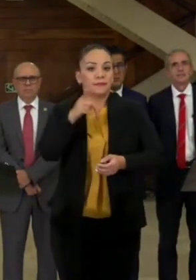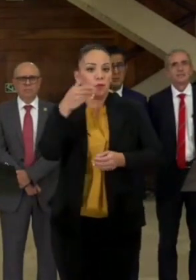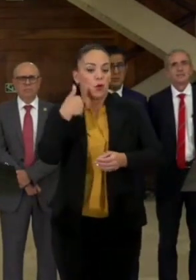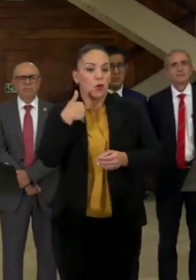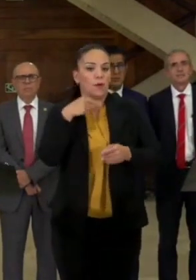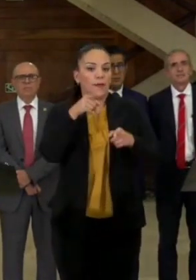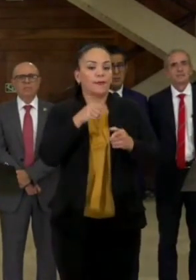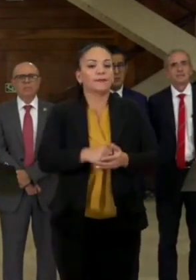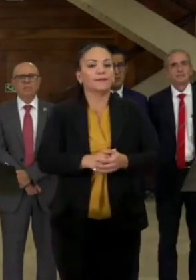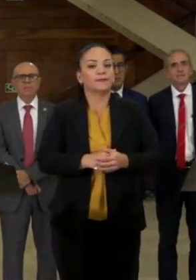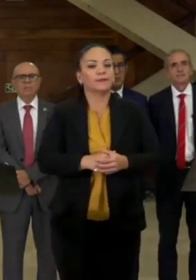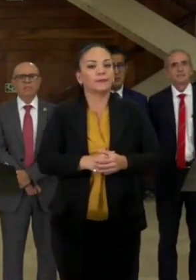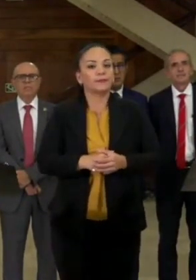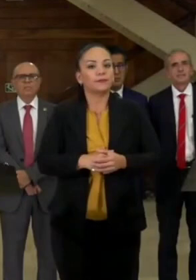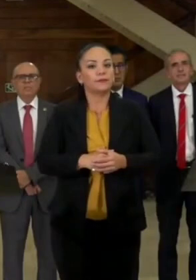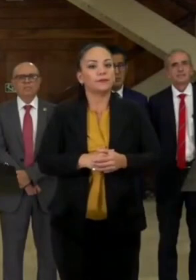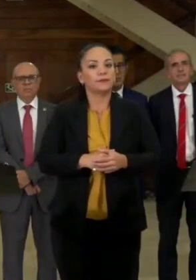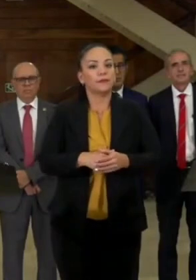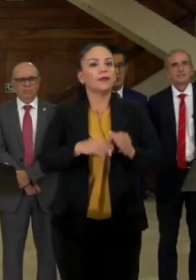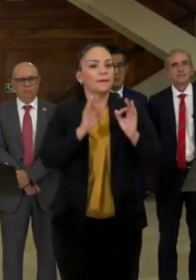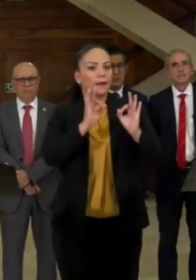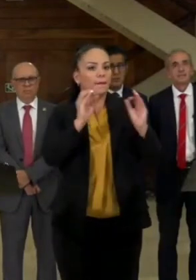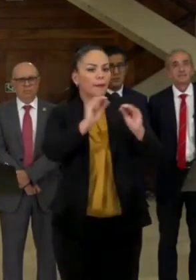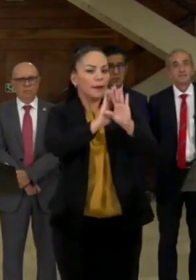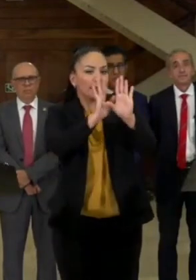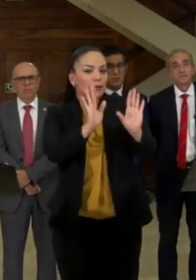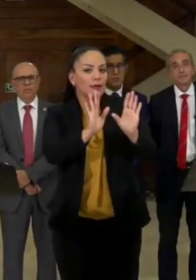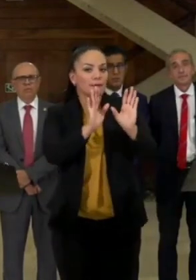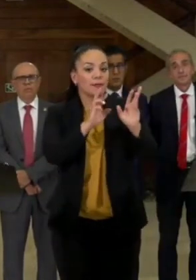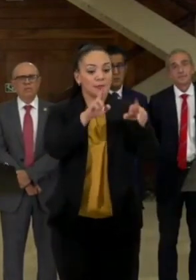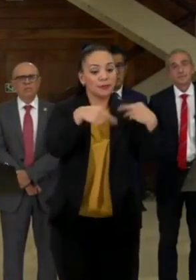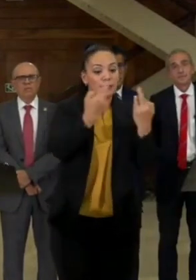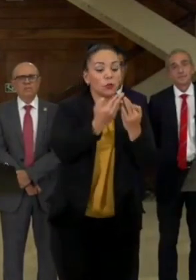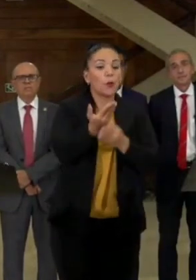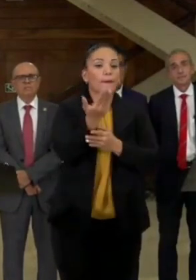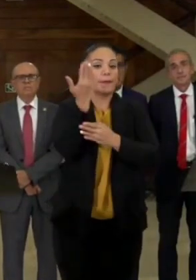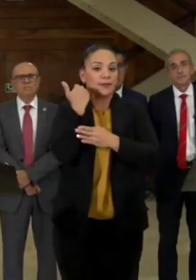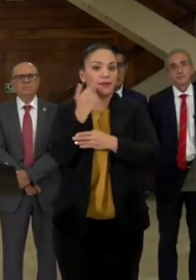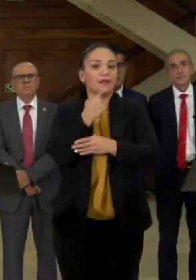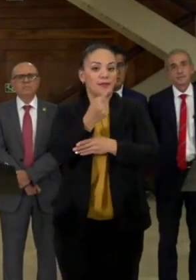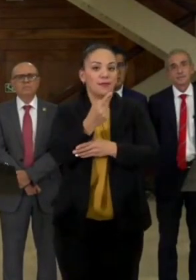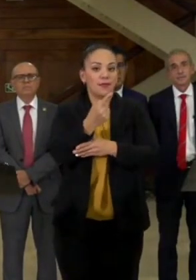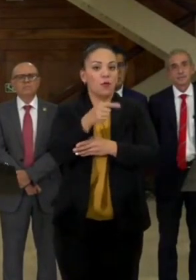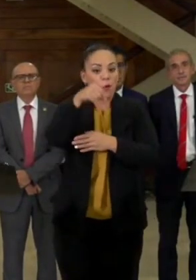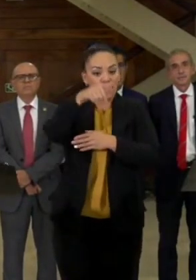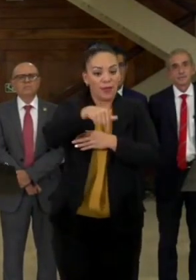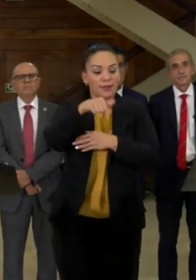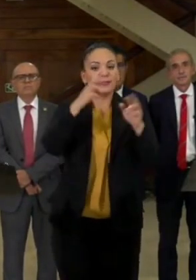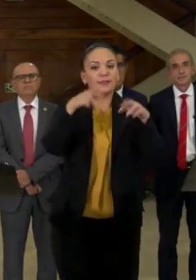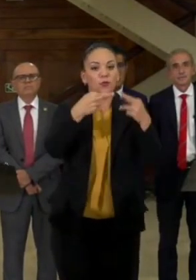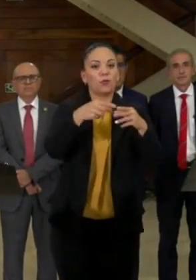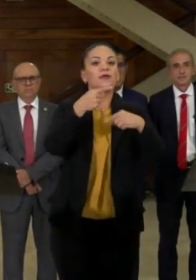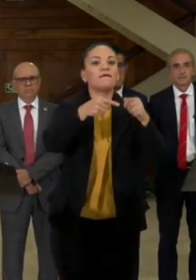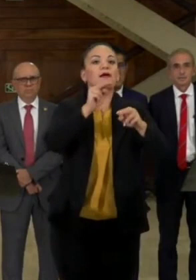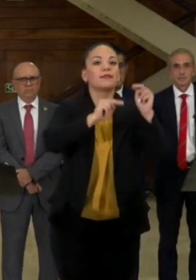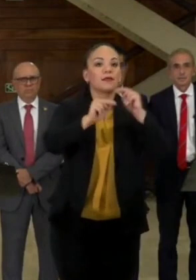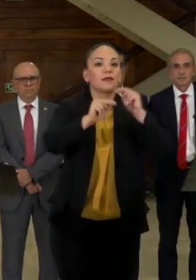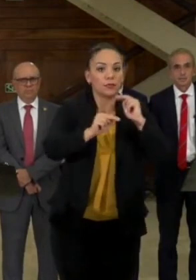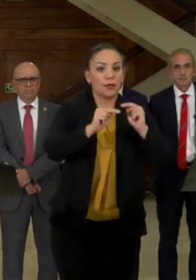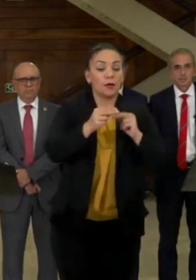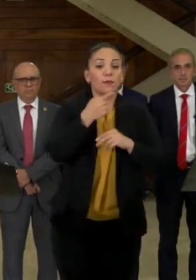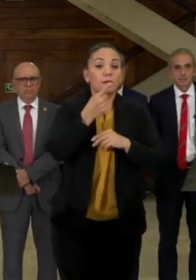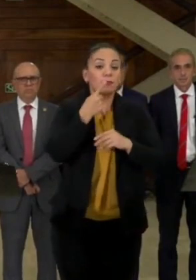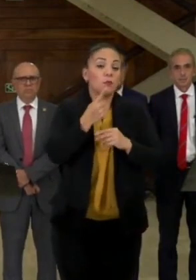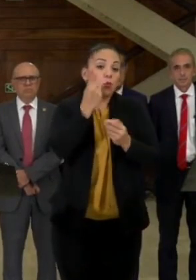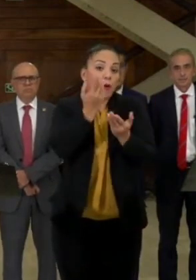Bueno, ya creo que la sesión, para tal vez aclarar, la sesión pasada sí se mencionó que en esta se iba a negociar o se iba, a mencionar por lo menos